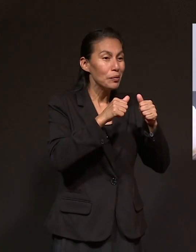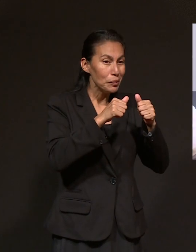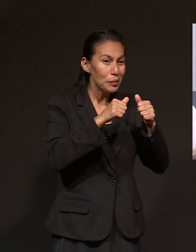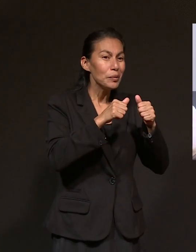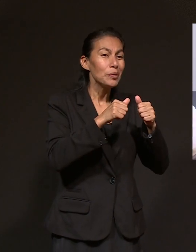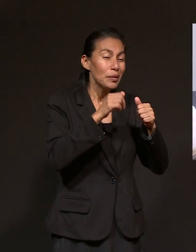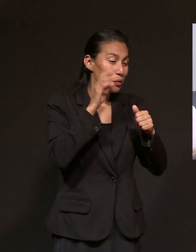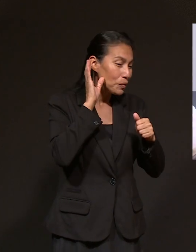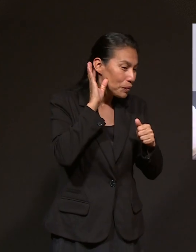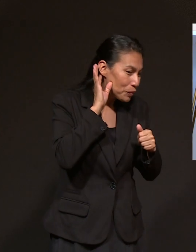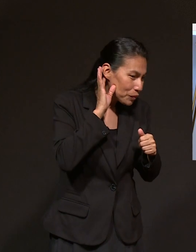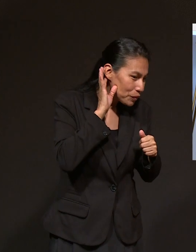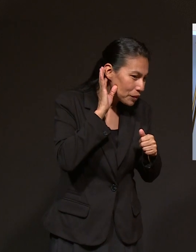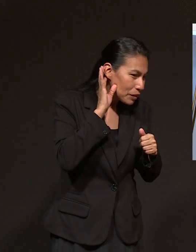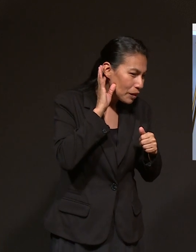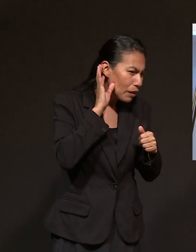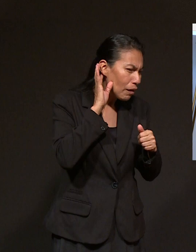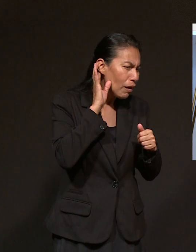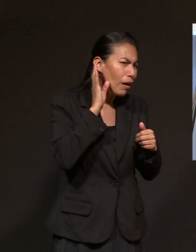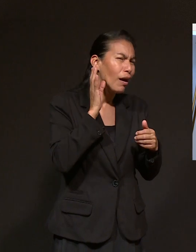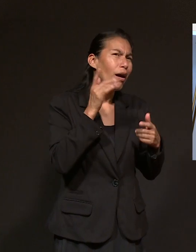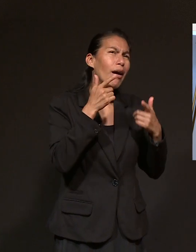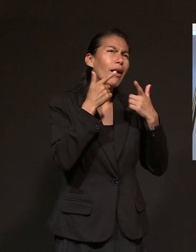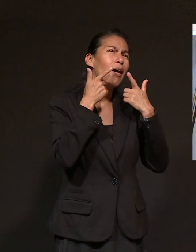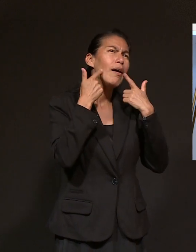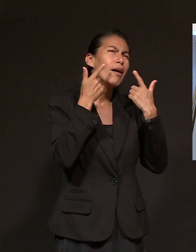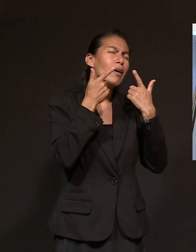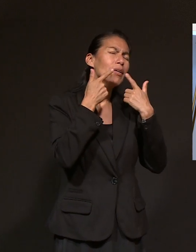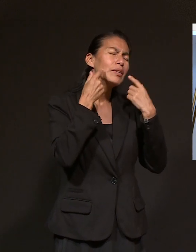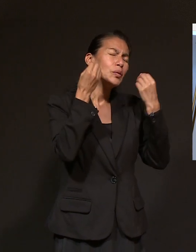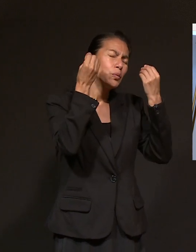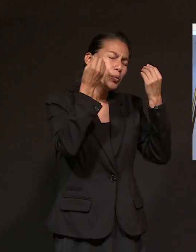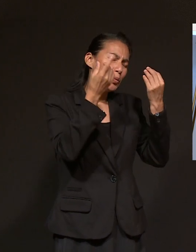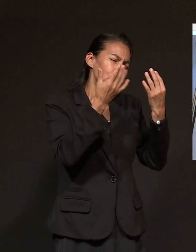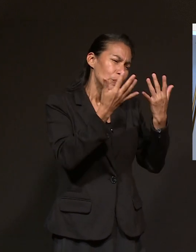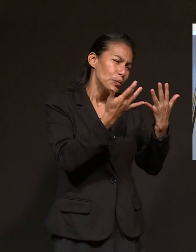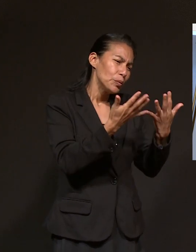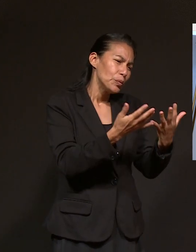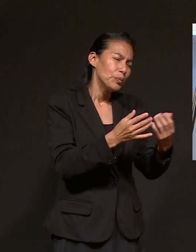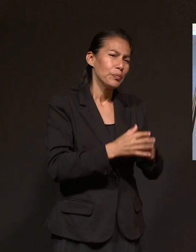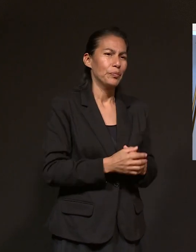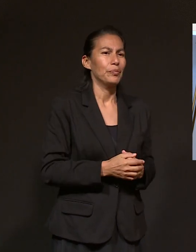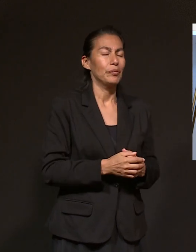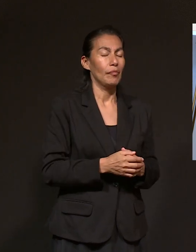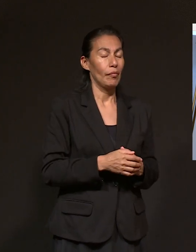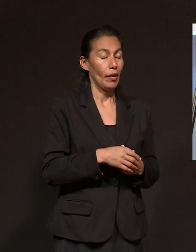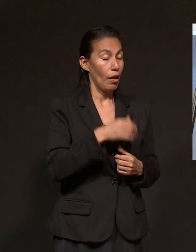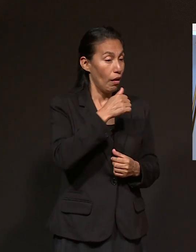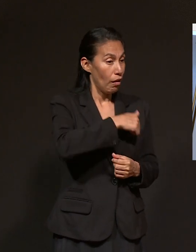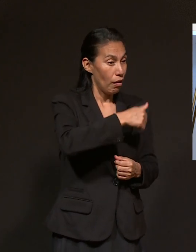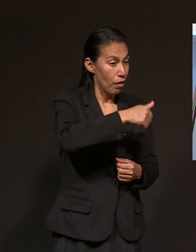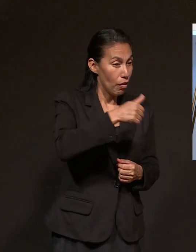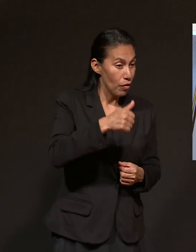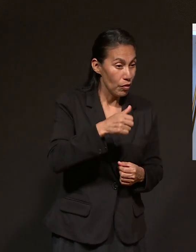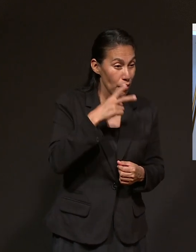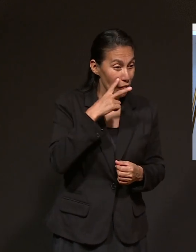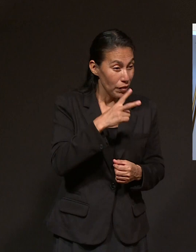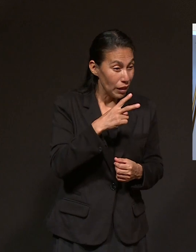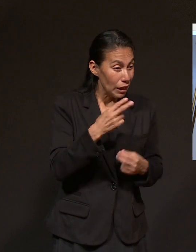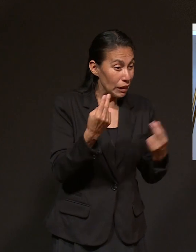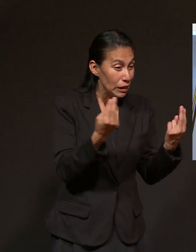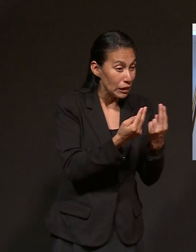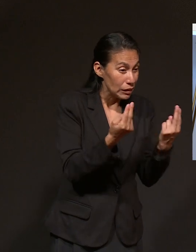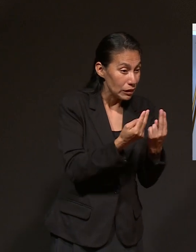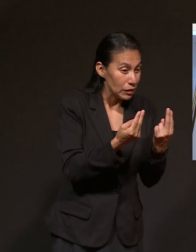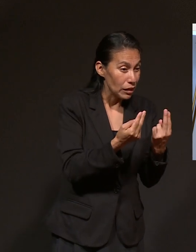Así es. Si no, oirá por gracia, por nuestra gran